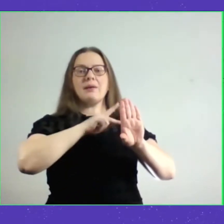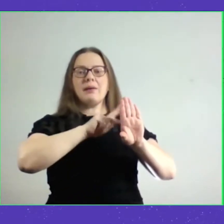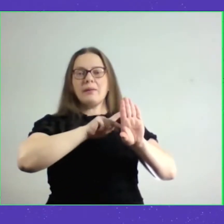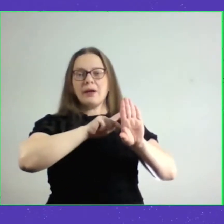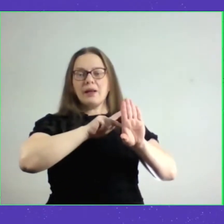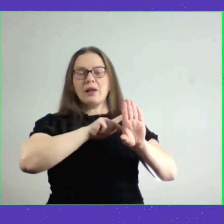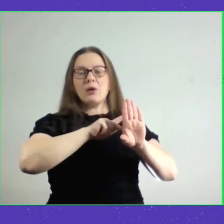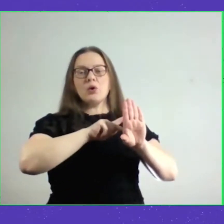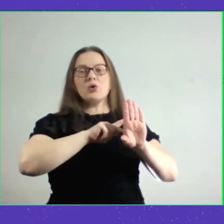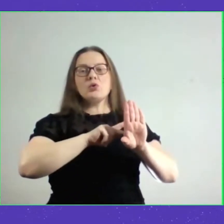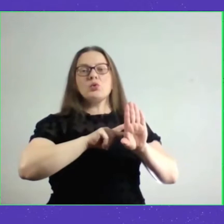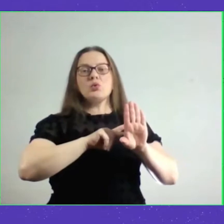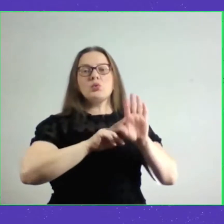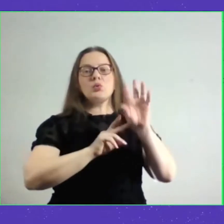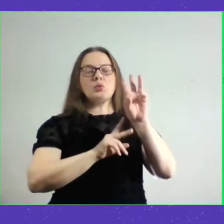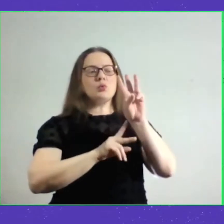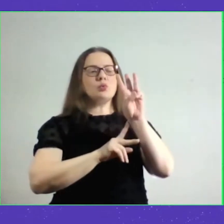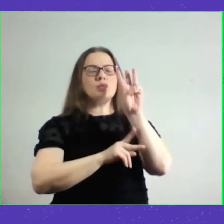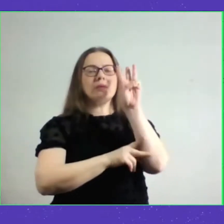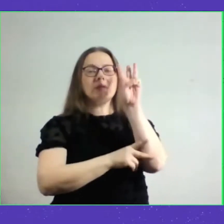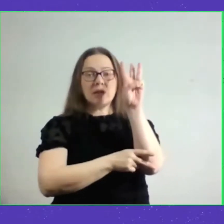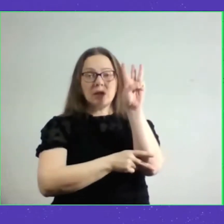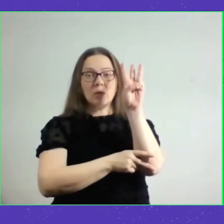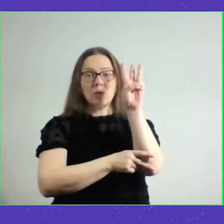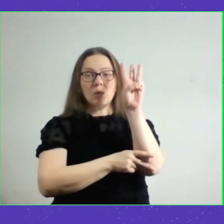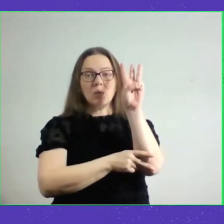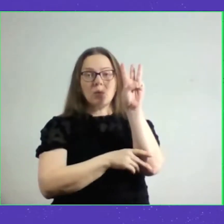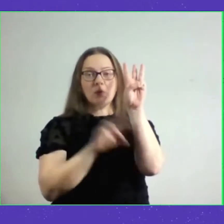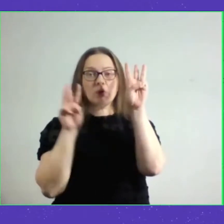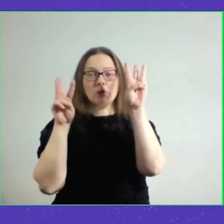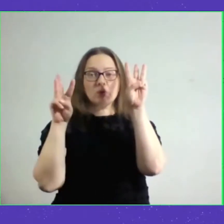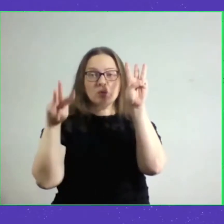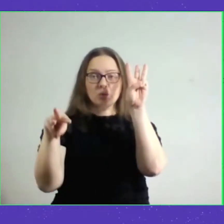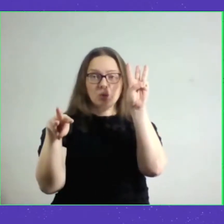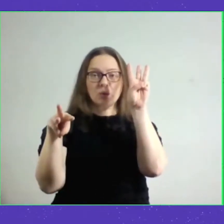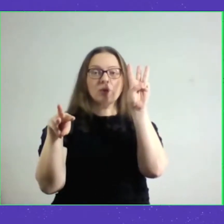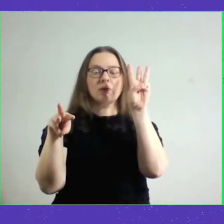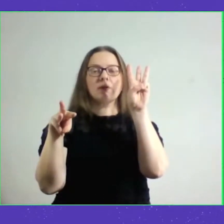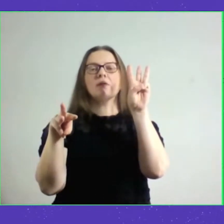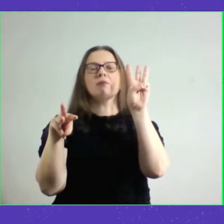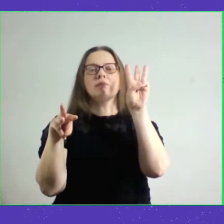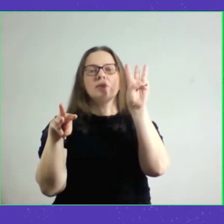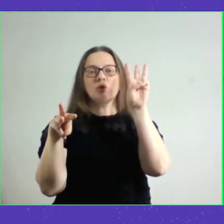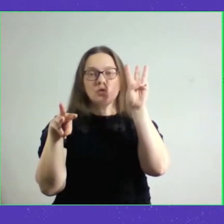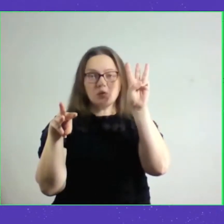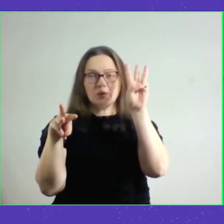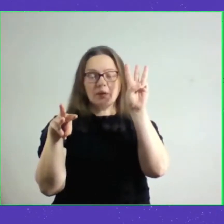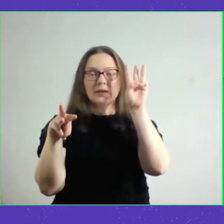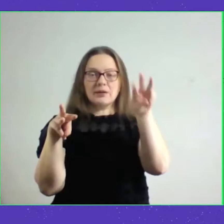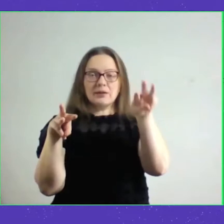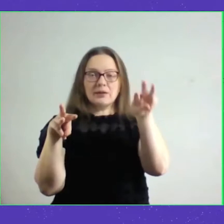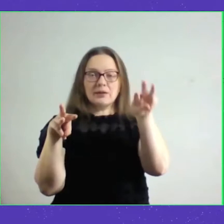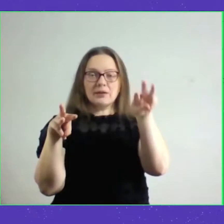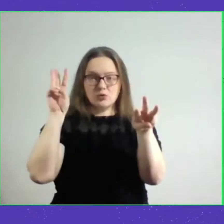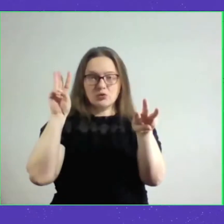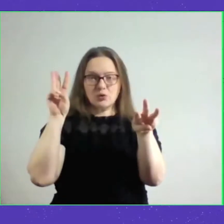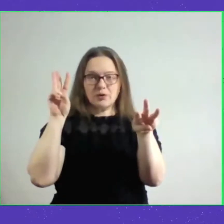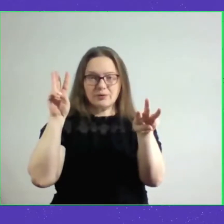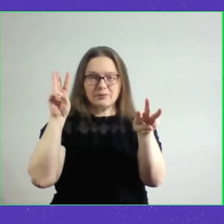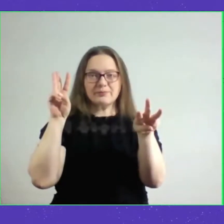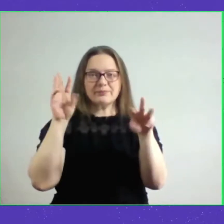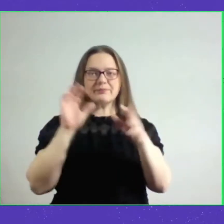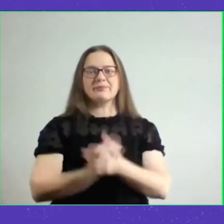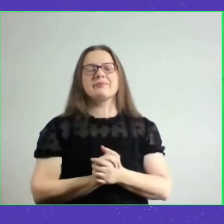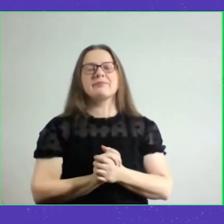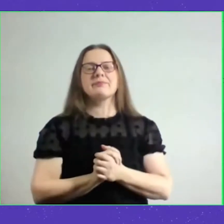com o joio, mas nós vamos discernir o que é trigo e o que é o joio. Então, essa aí é